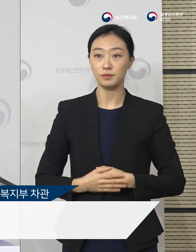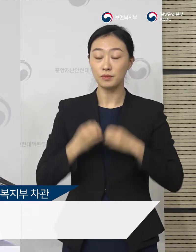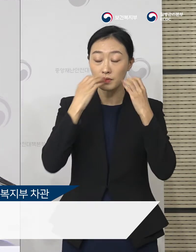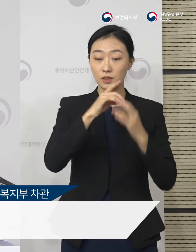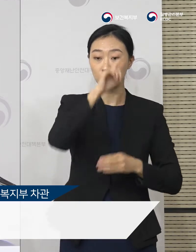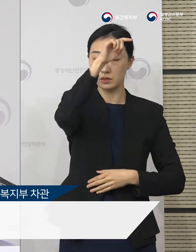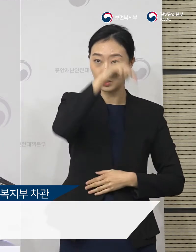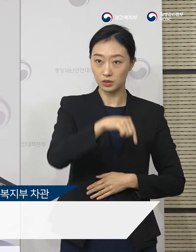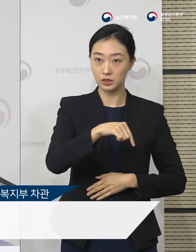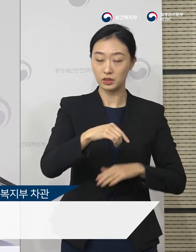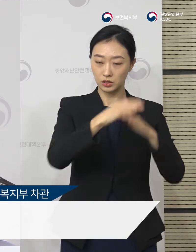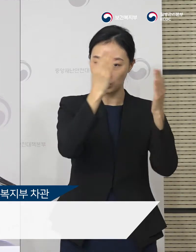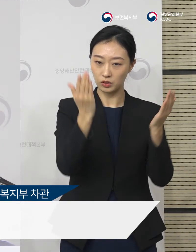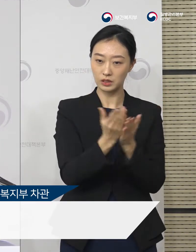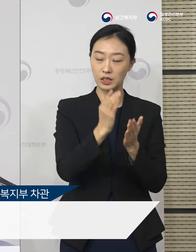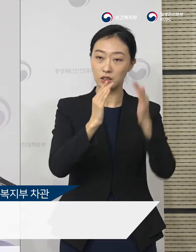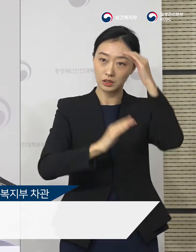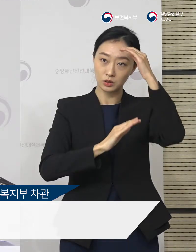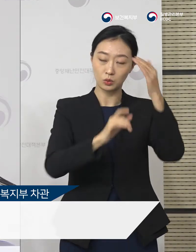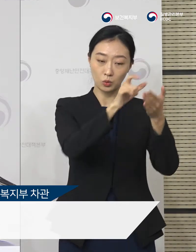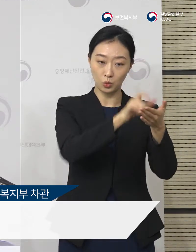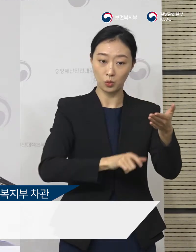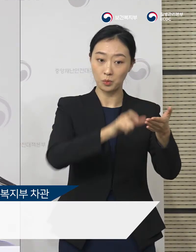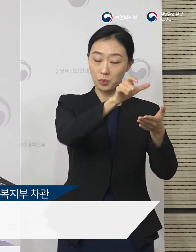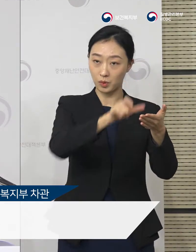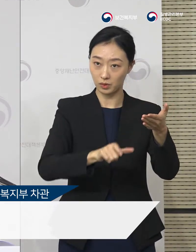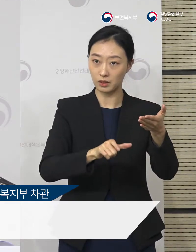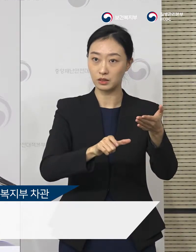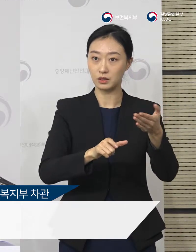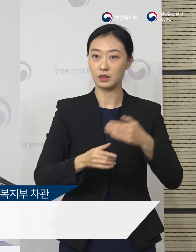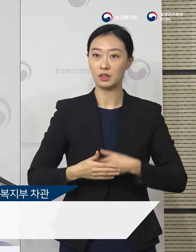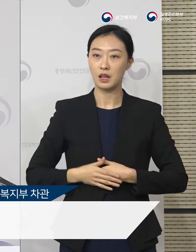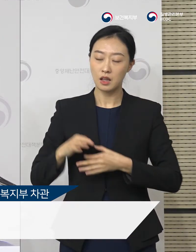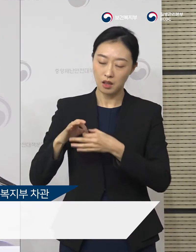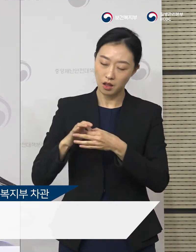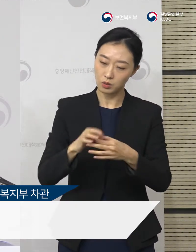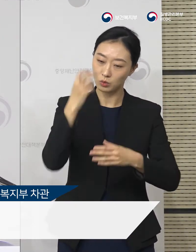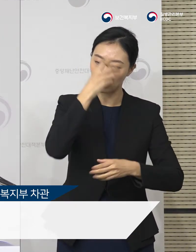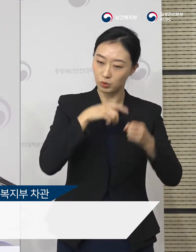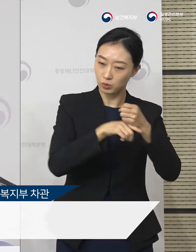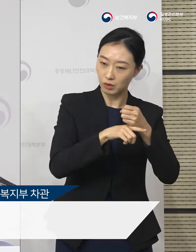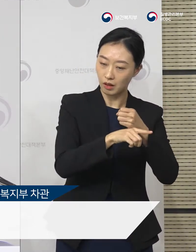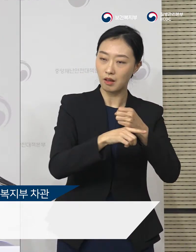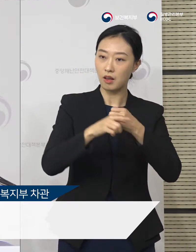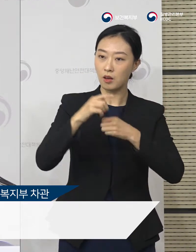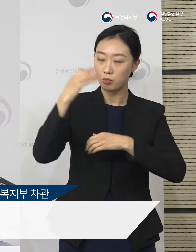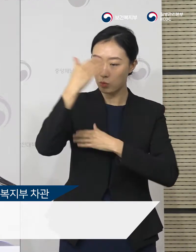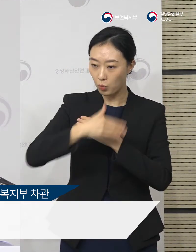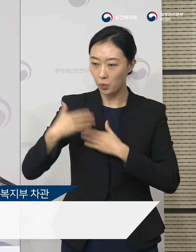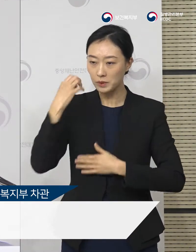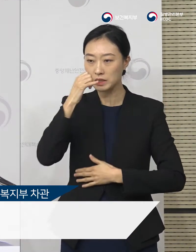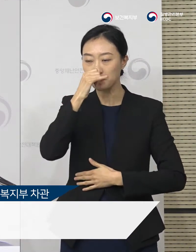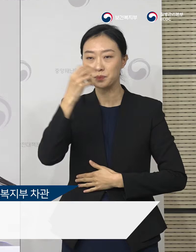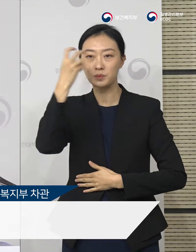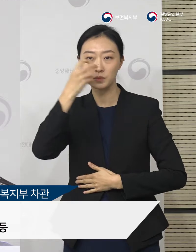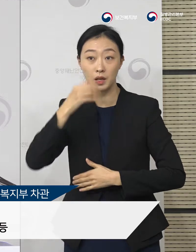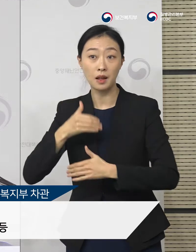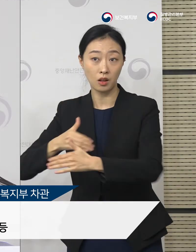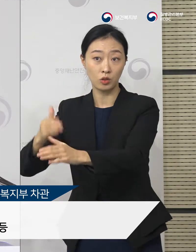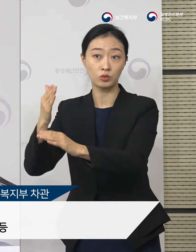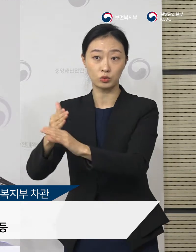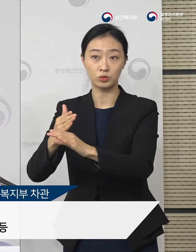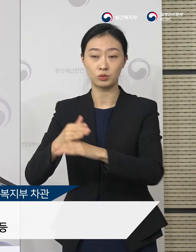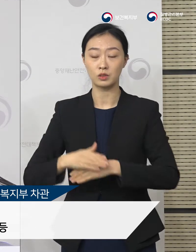신천지 교회 전체 신도의 명단에 대해서도 계속 조사와 검사가 이루어지고 있습니다.